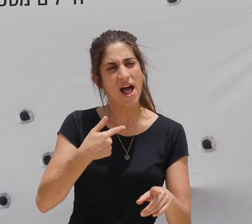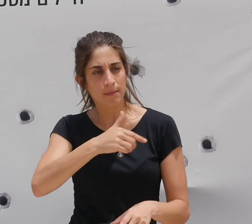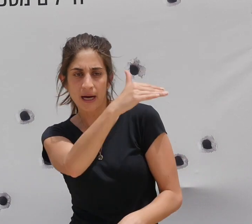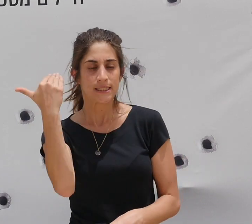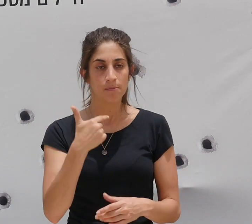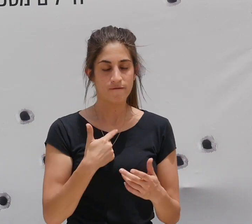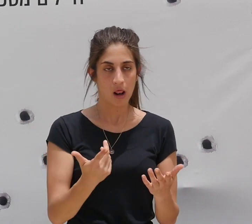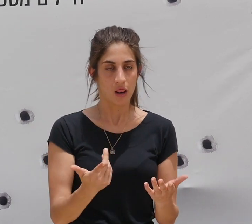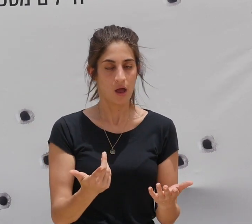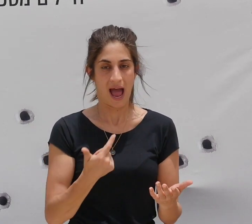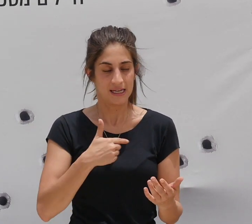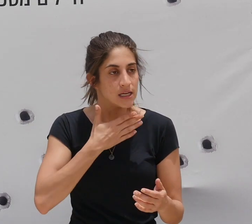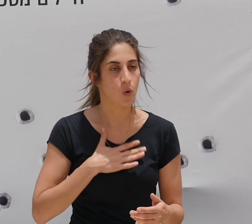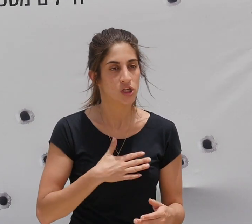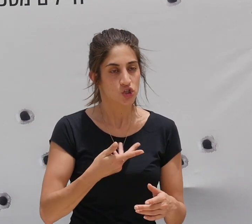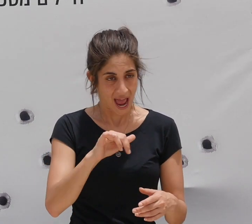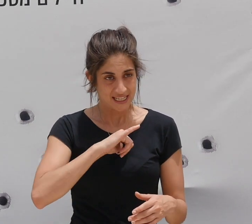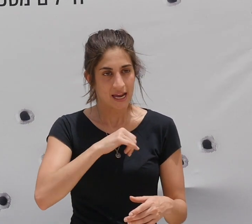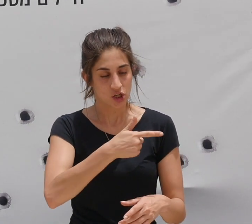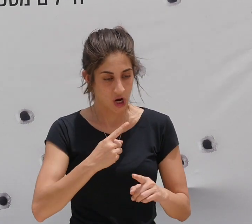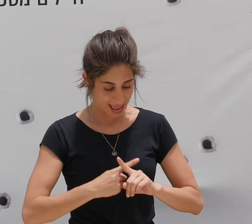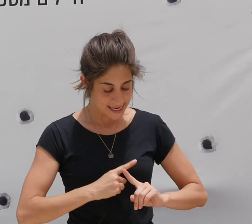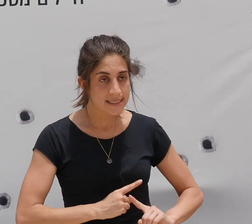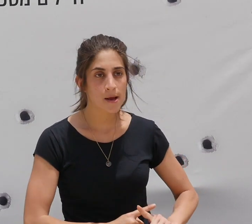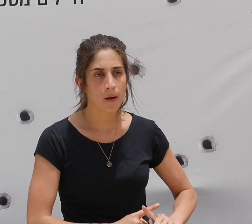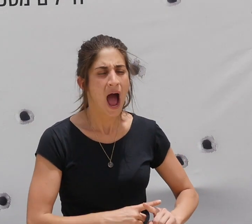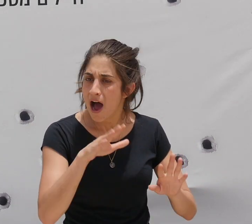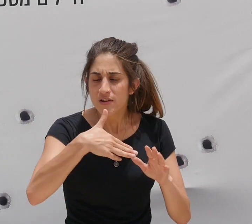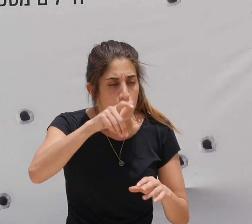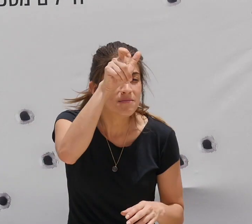אבל אני הייתי רוצה שהעניין הזה של האיקסים, אפילו אם